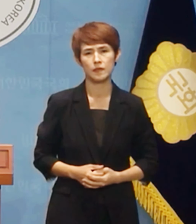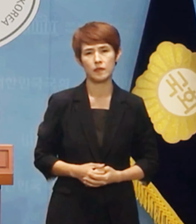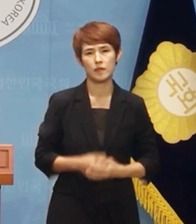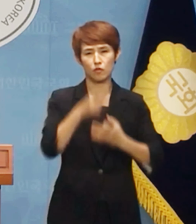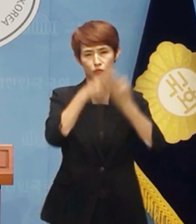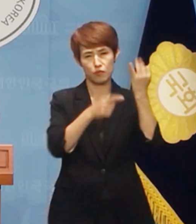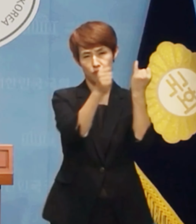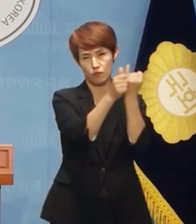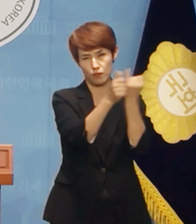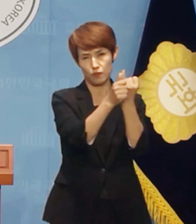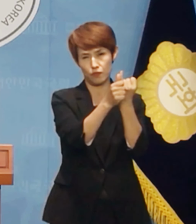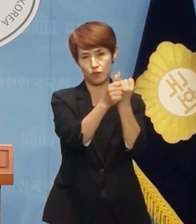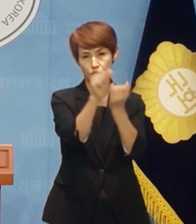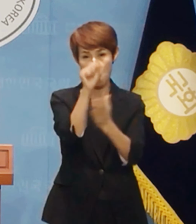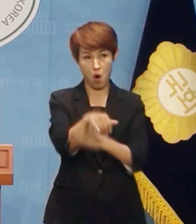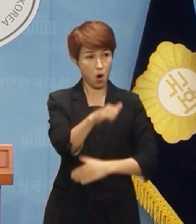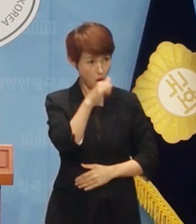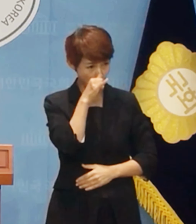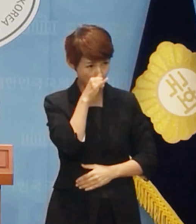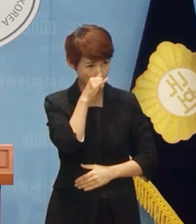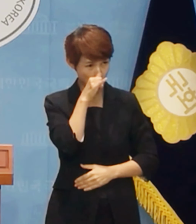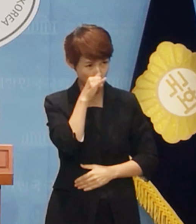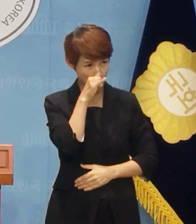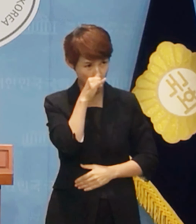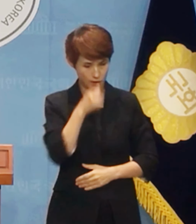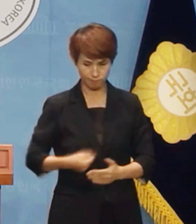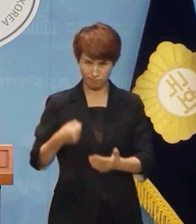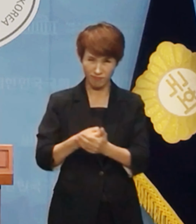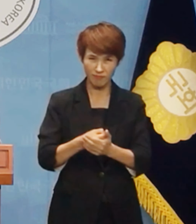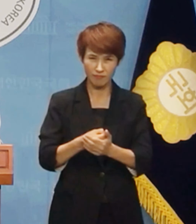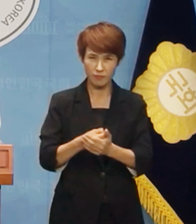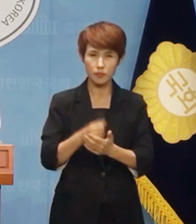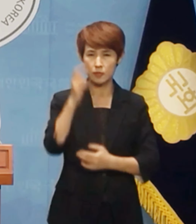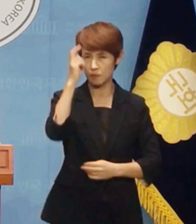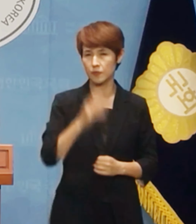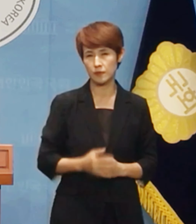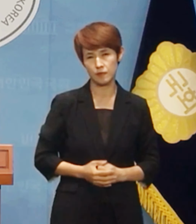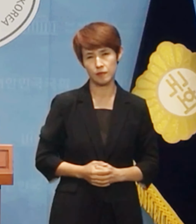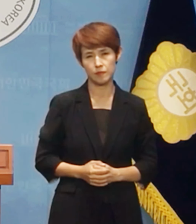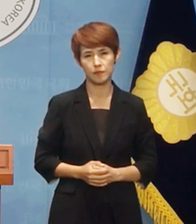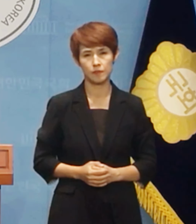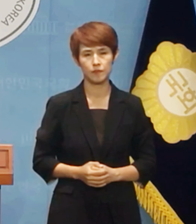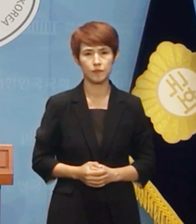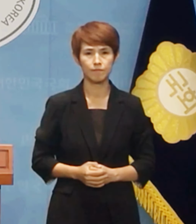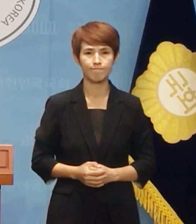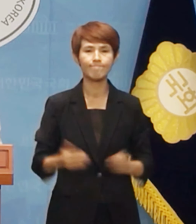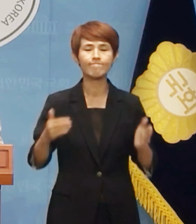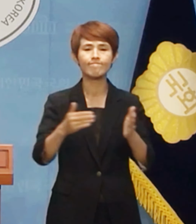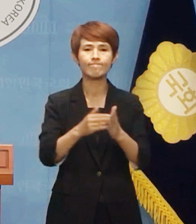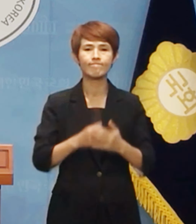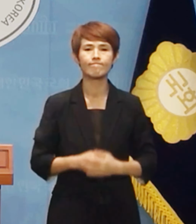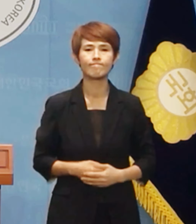신요 부부가 허용한 범위 안에서만 용감할 줄 아니까요 여기까지